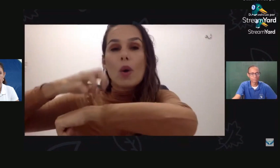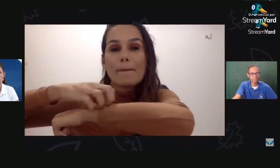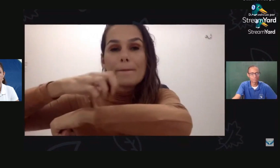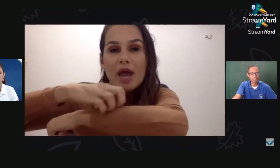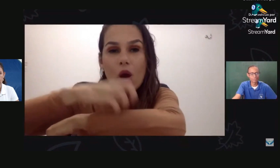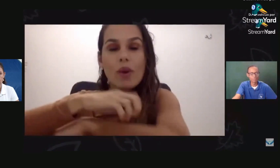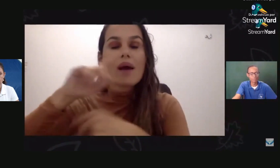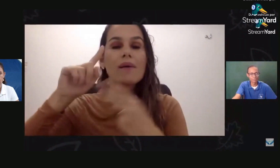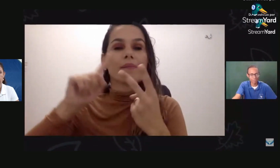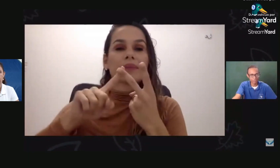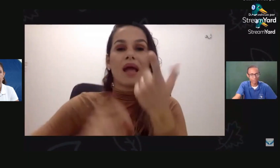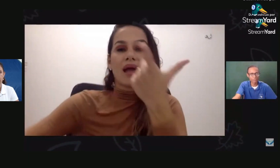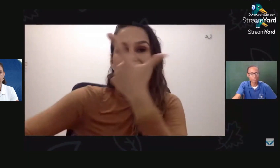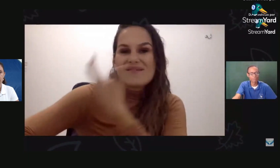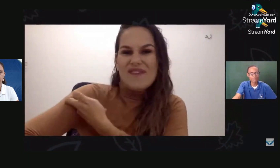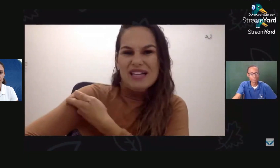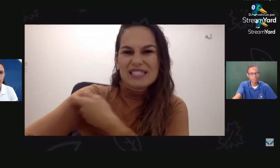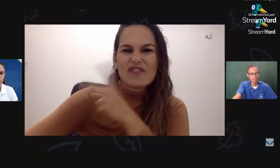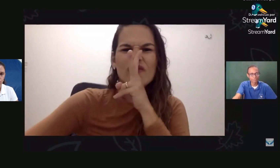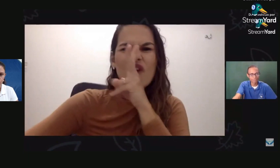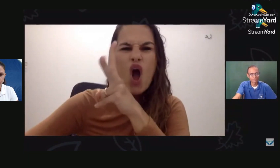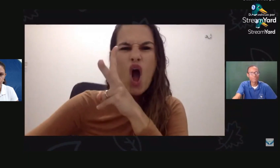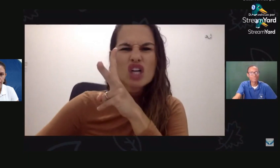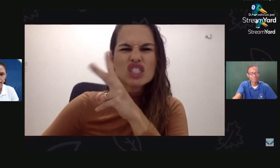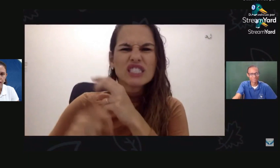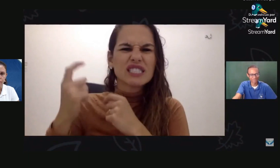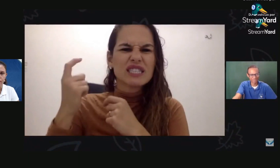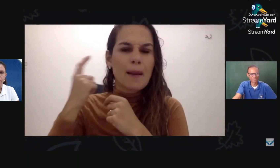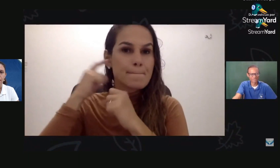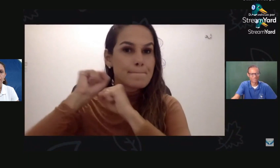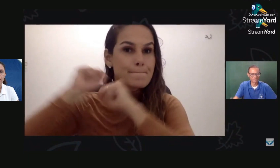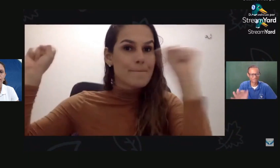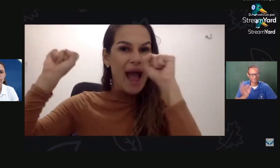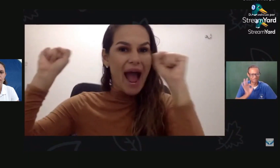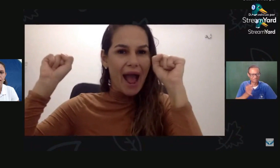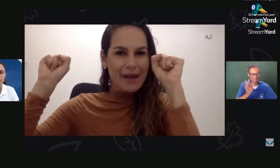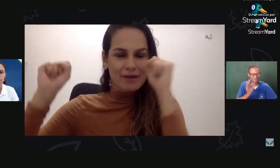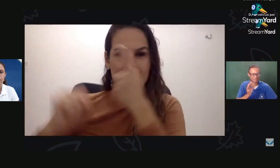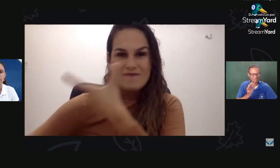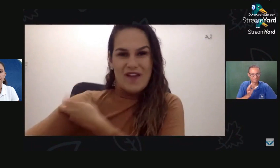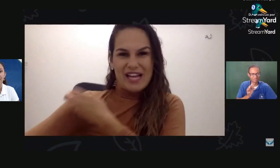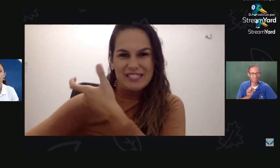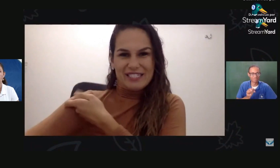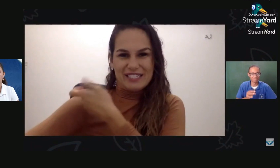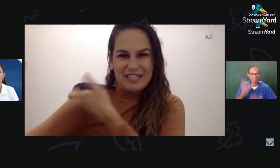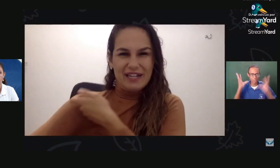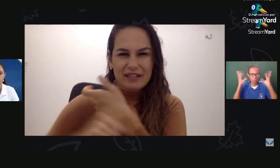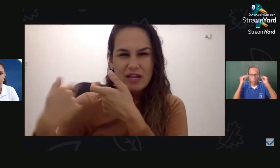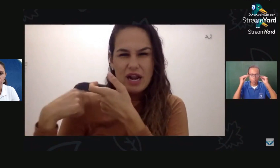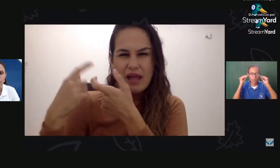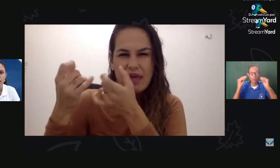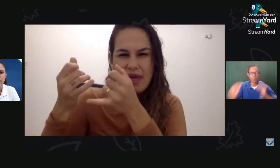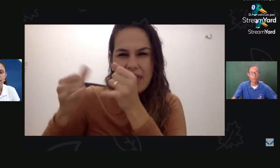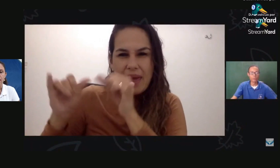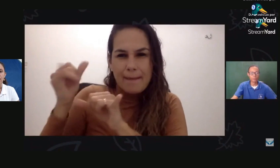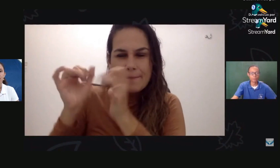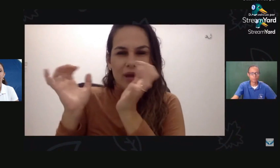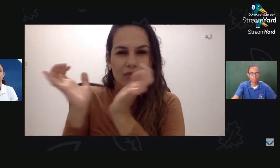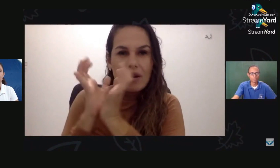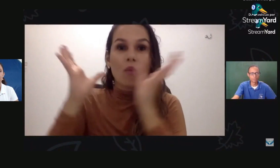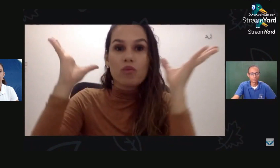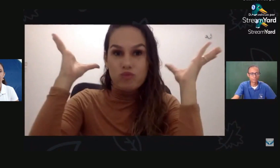só que diminuiu, né, essa questão, por exemplo, surdo por rubéola, porque nós temos barulho forte, né?